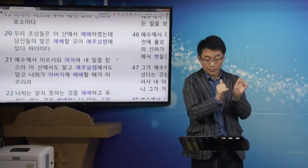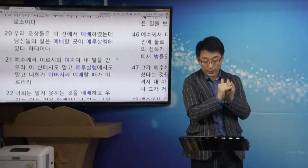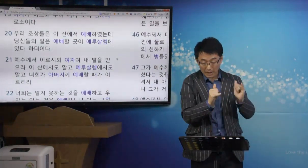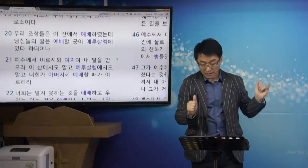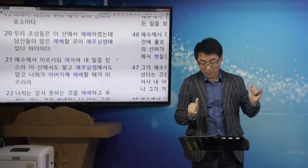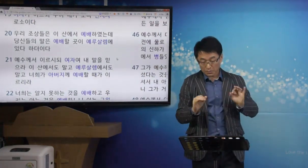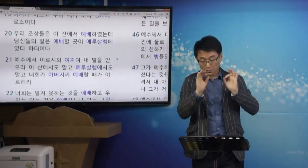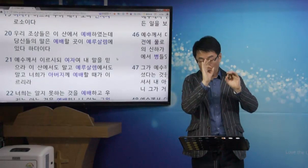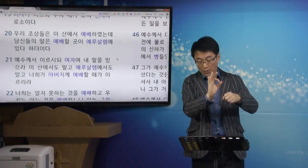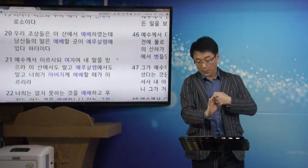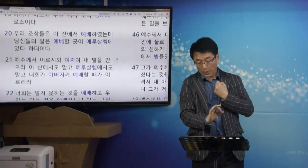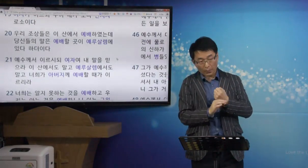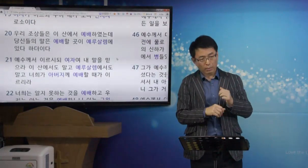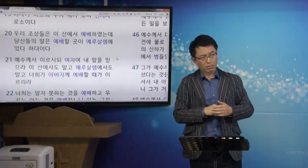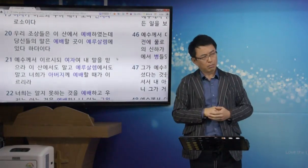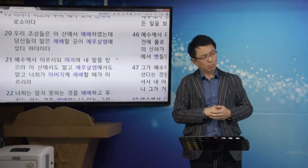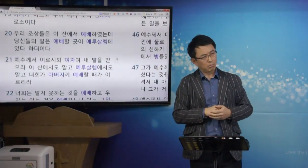사마리아 사람들이 봤을 때